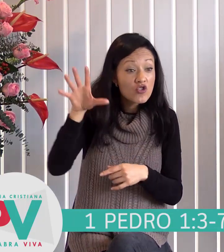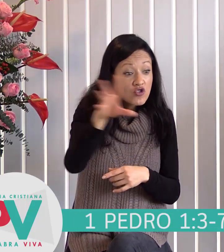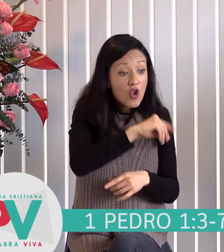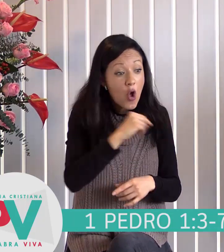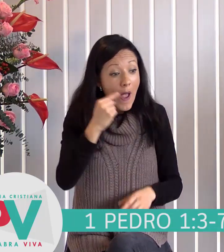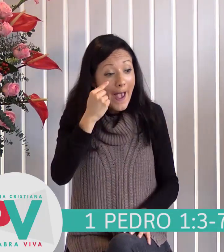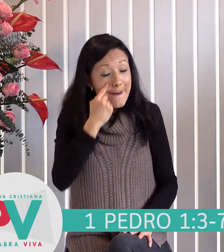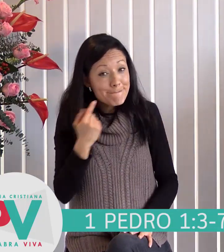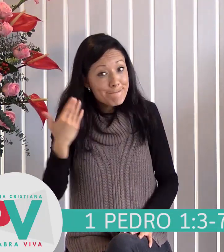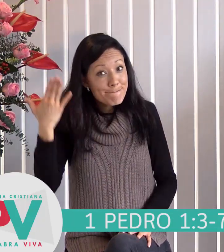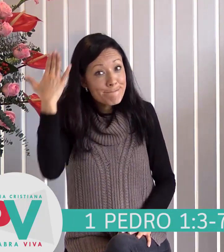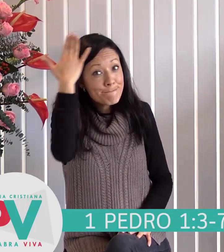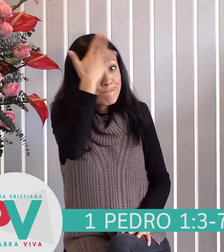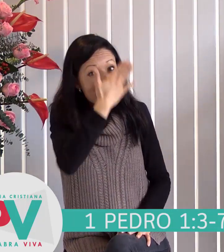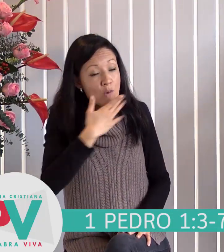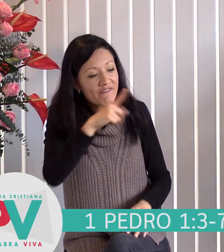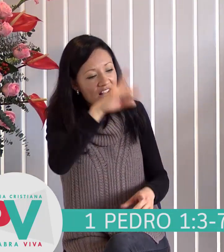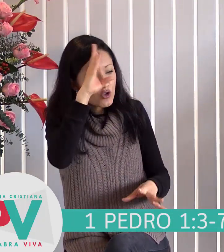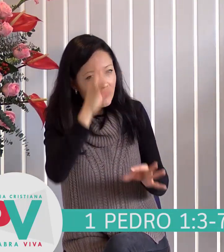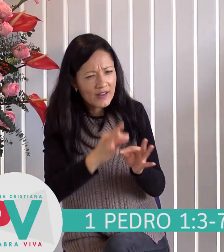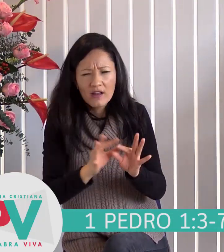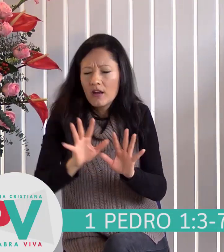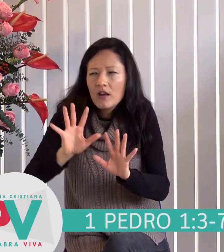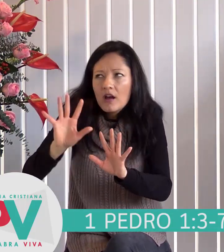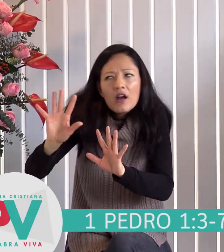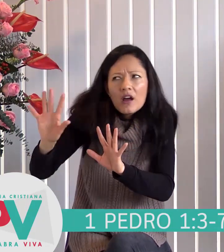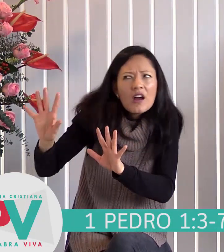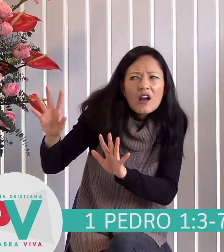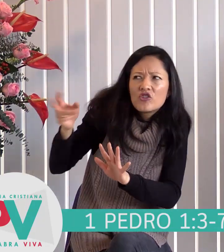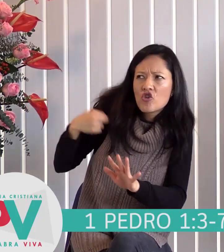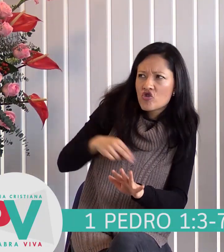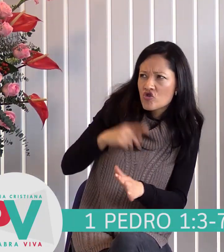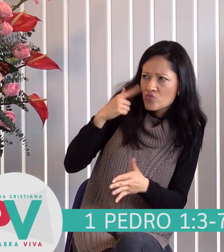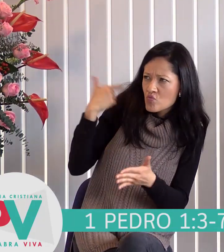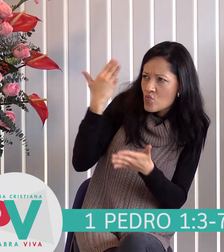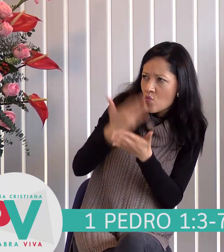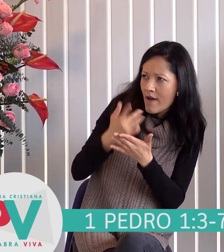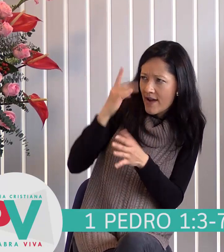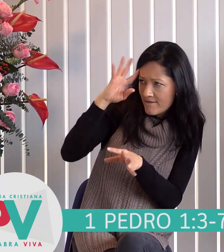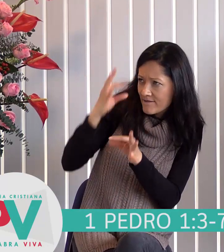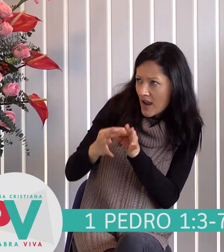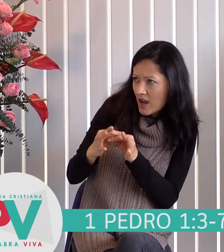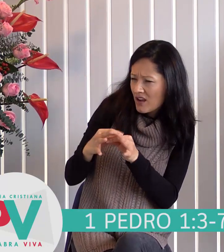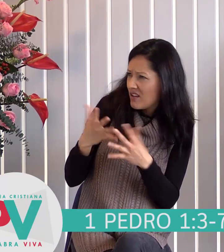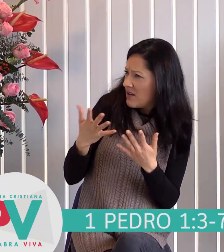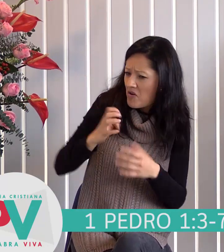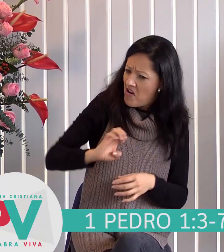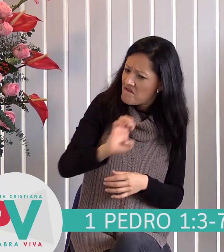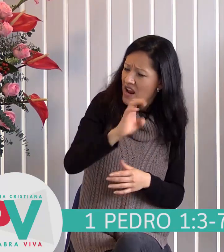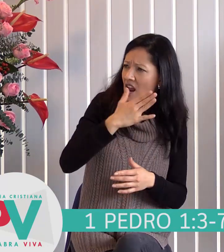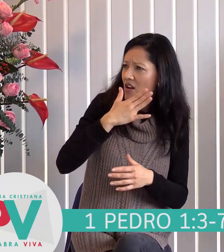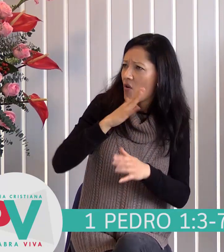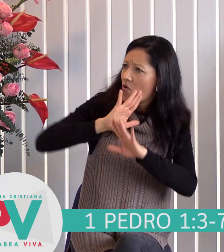a prueba vuestra fe. Espere un momento, eso no me gusta. ¿El evangelio no es pare de sufrir?